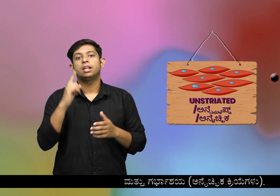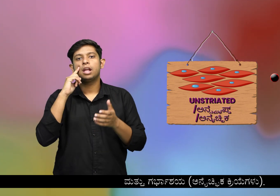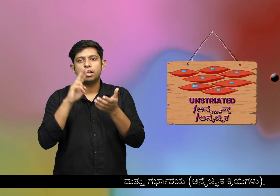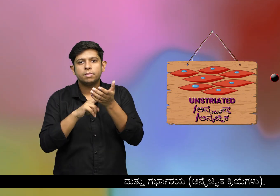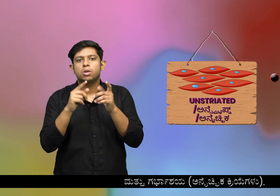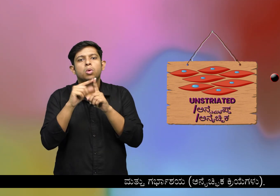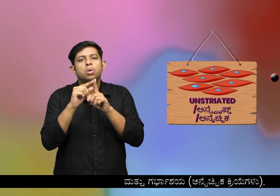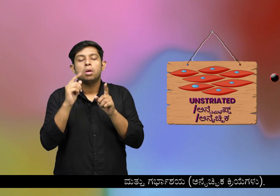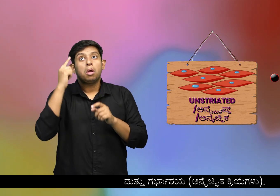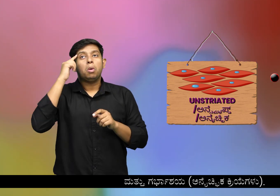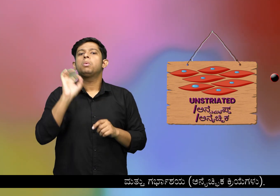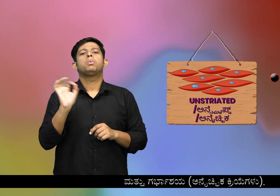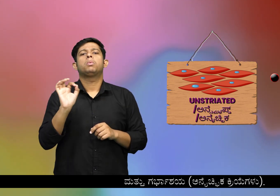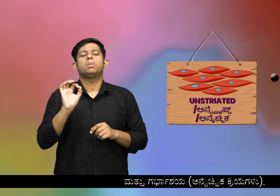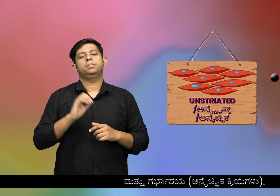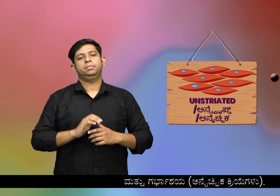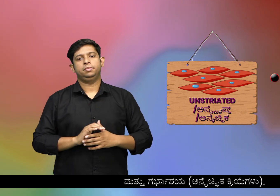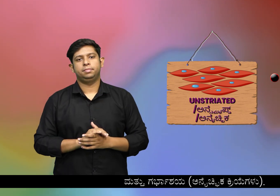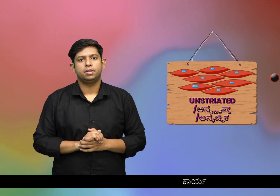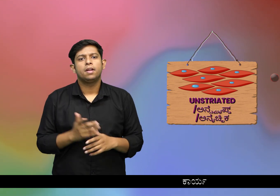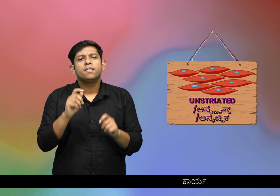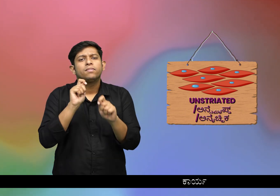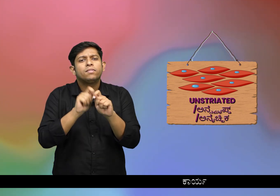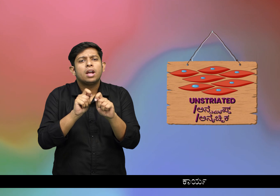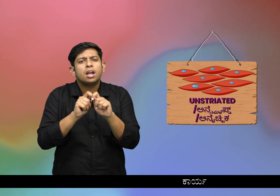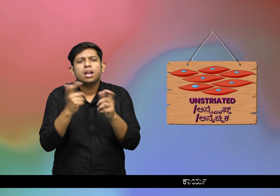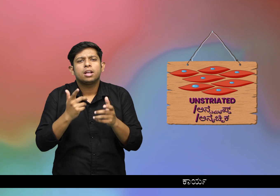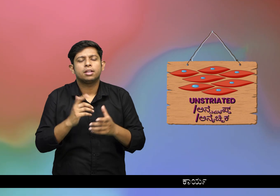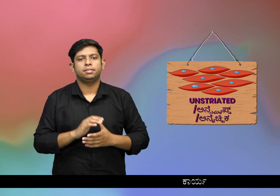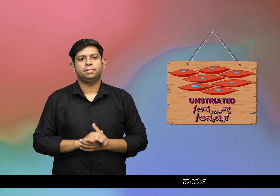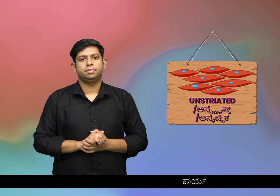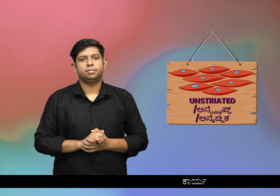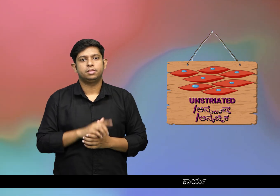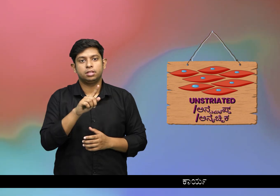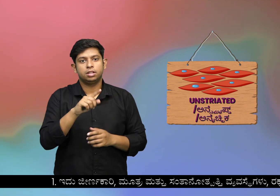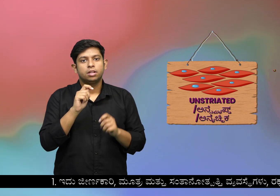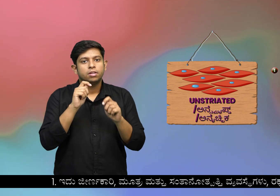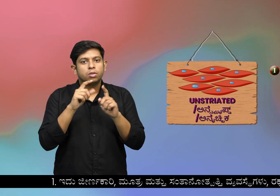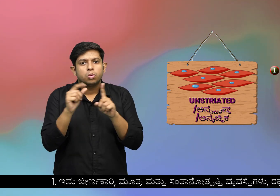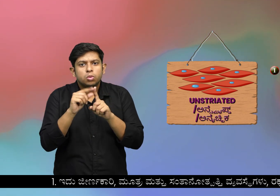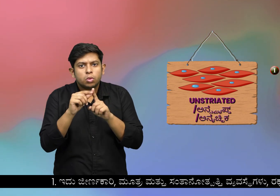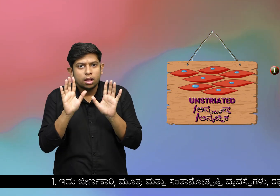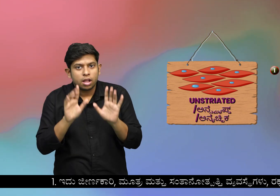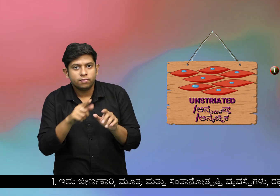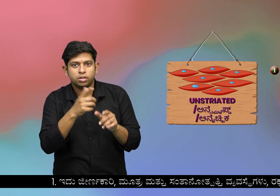ಕಾರ್ಯ: ಇದು ಜೀರ್ಣಕಾರಿ, ಮೂತ್ರ